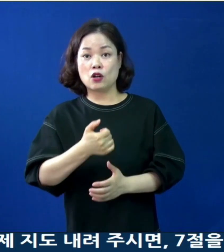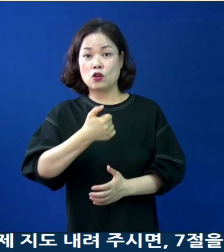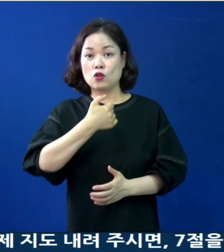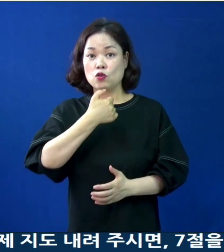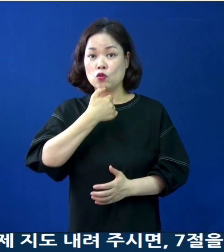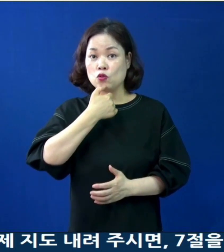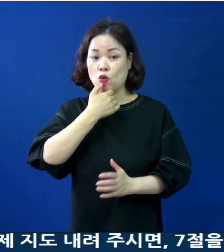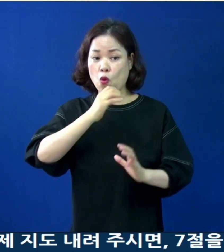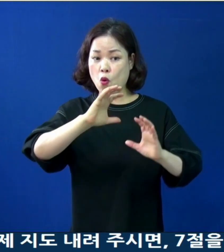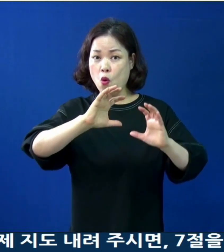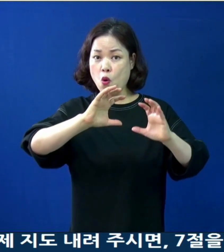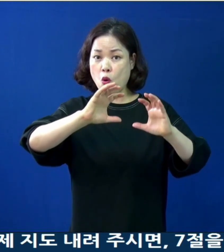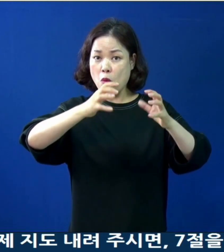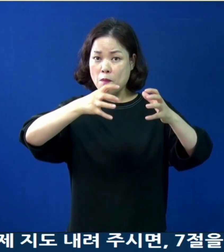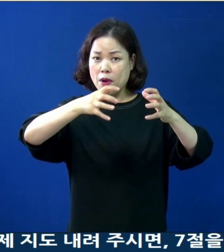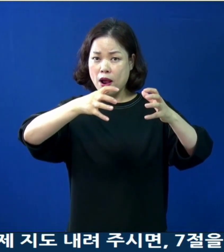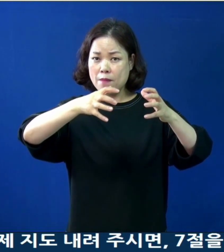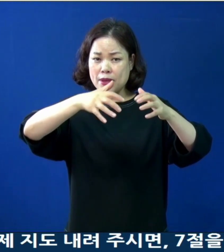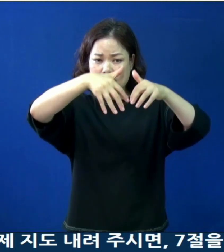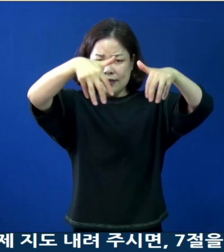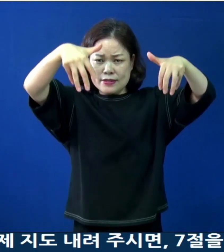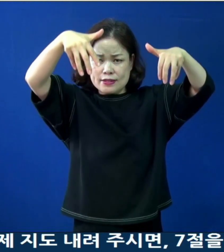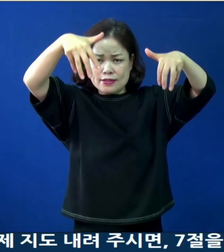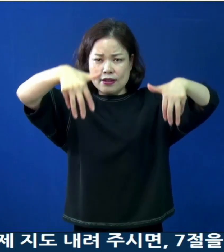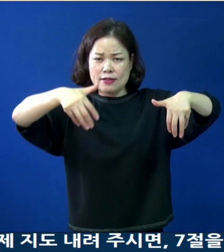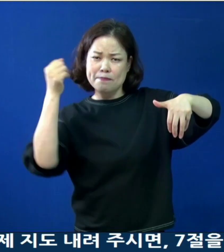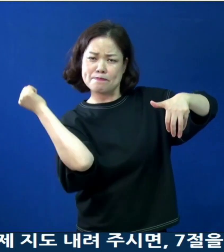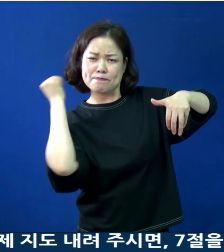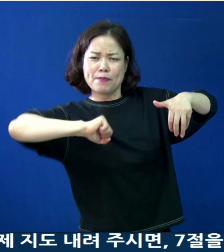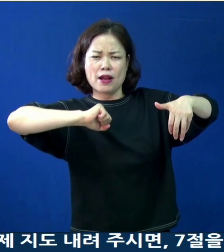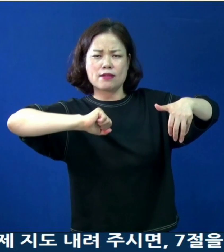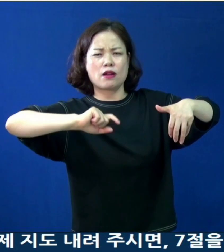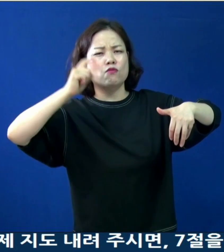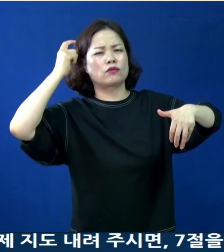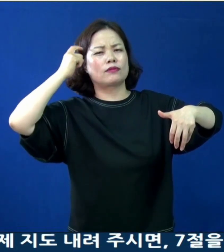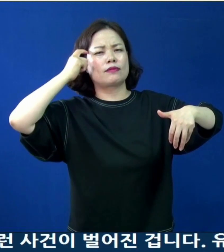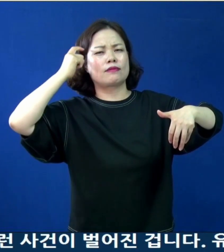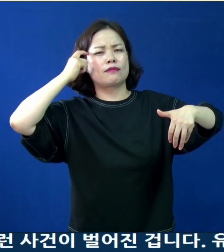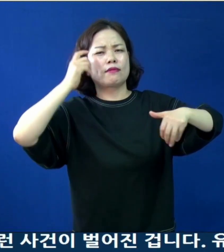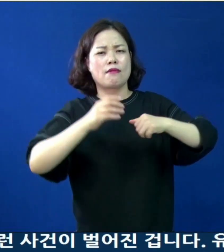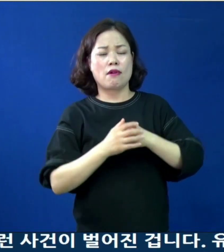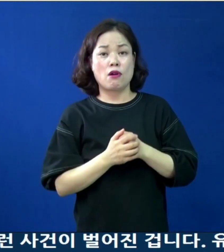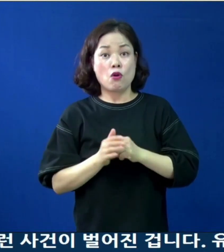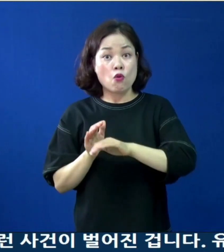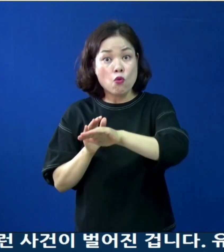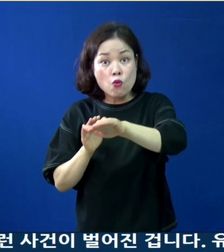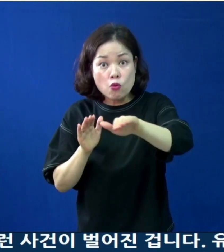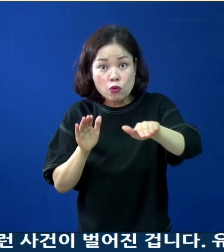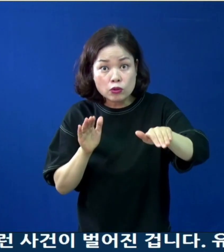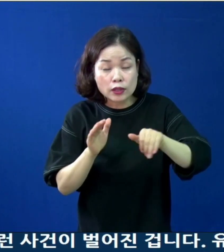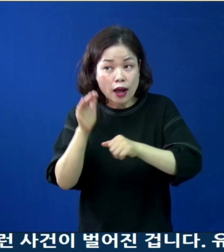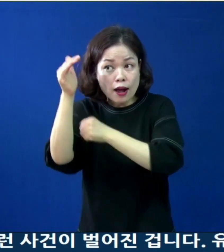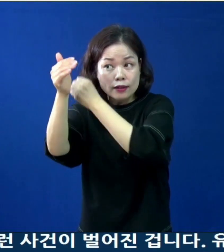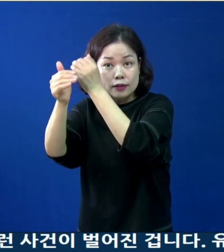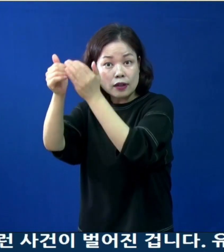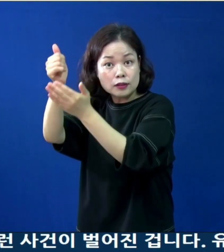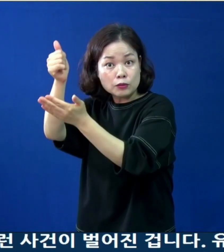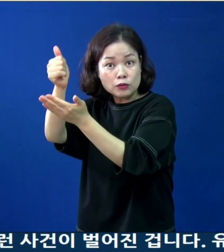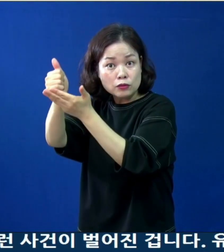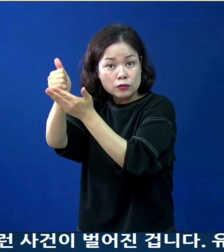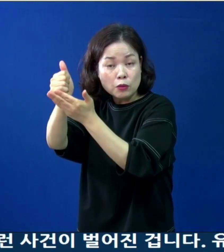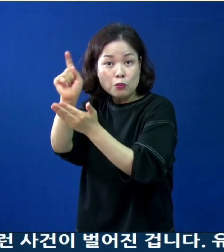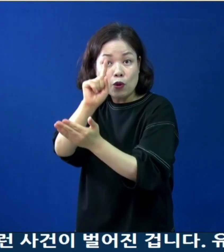로마 제국의 체제를 흔드는 반역으로 몰고 간 겁니다. 우리가 하나님을 우리의